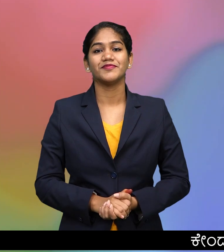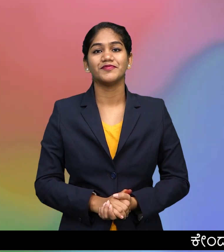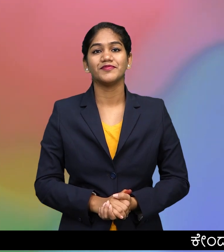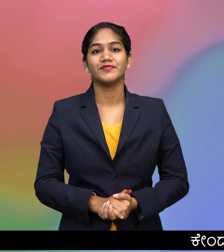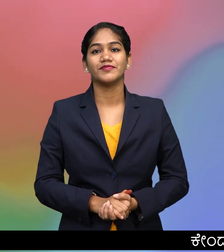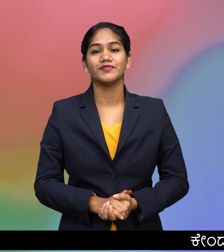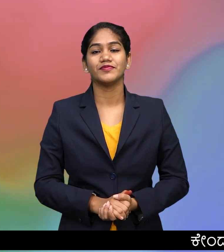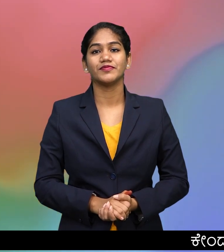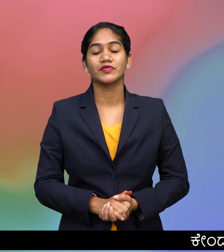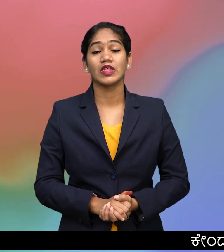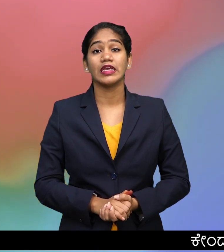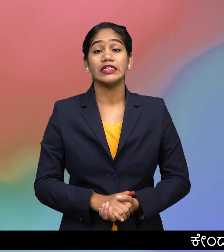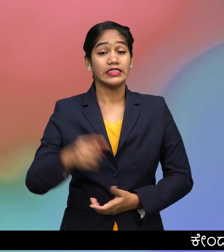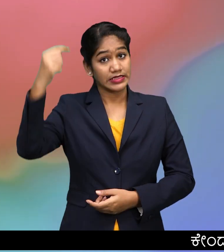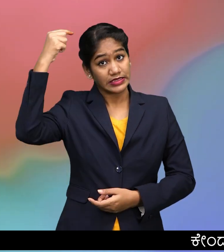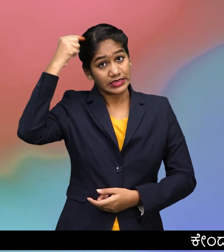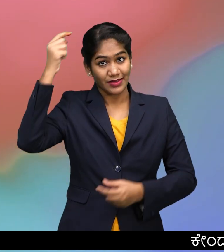ಕೇಂದ್ರ ನರಮಂಡಲ,